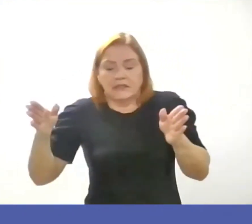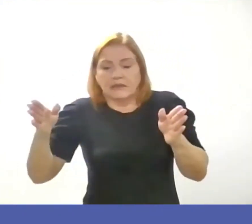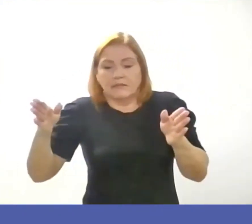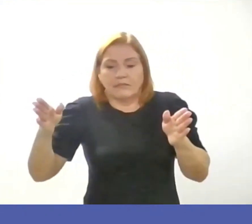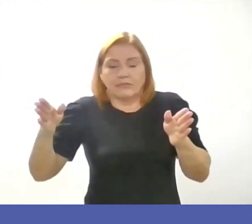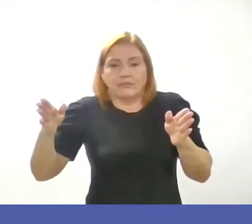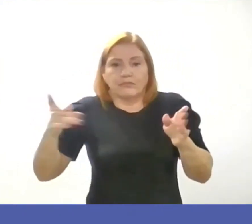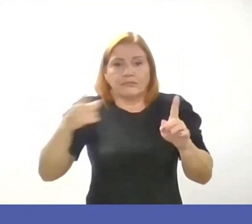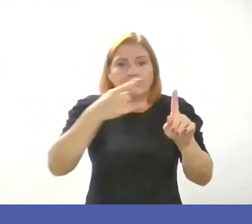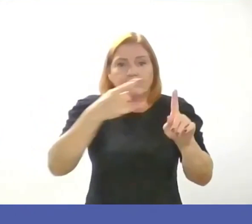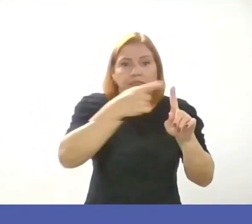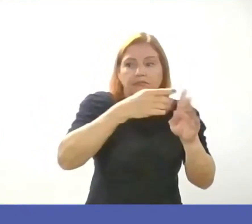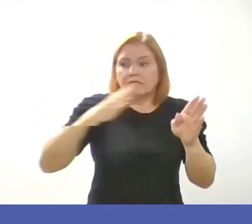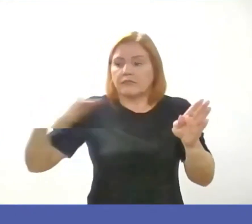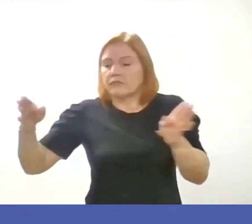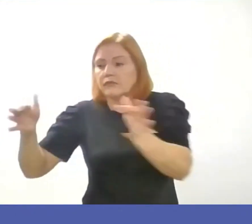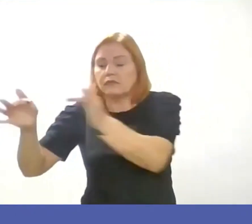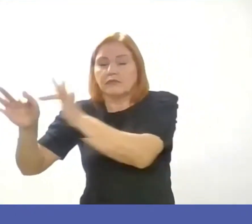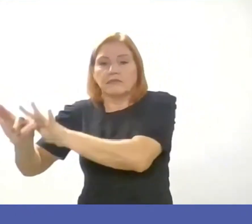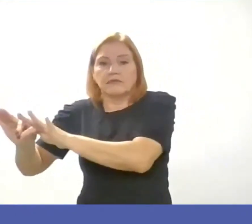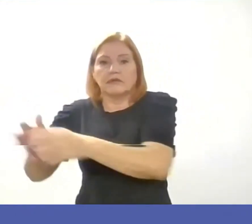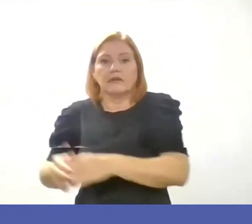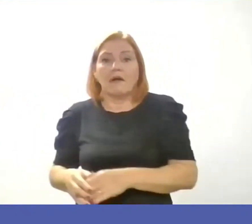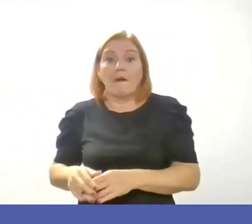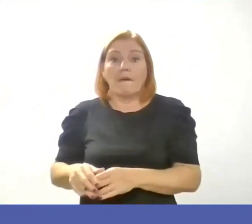levantar os da última hora.